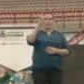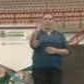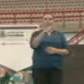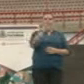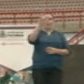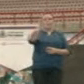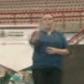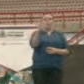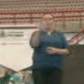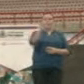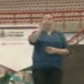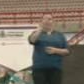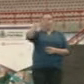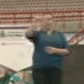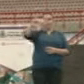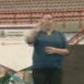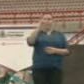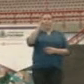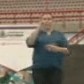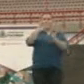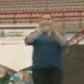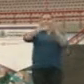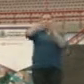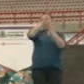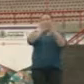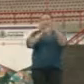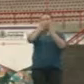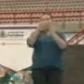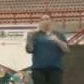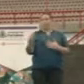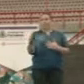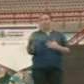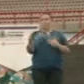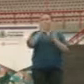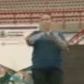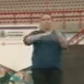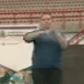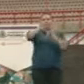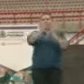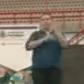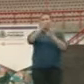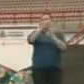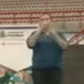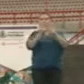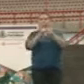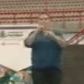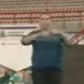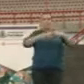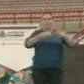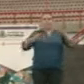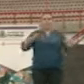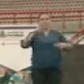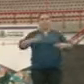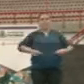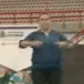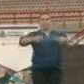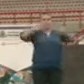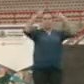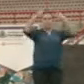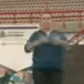Pintor excepcional, escultor, mas ao mesmo tempo Leonardo da Vinci fazia instrumento de guerra. Foi ele que criou a